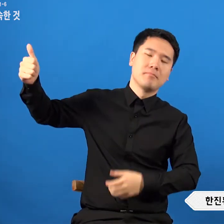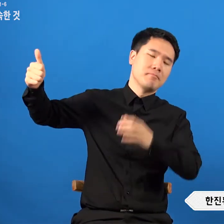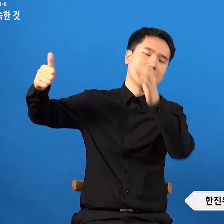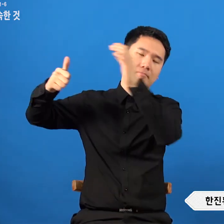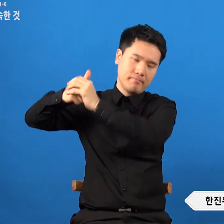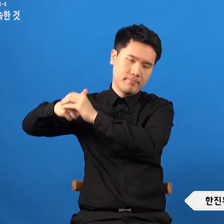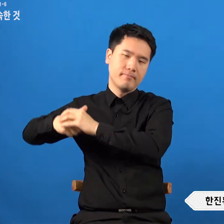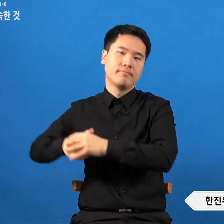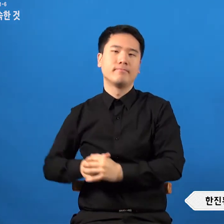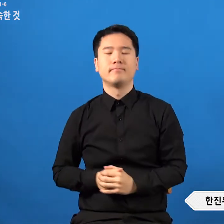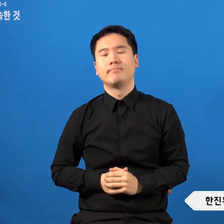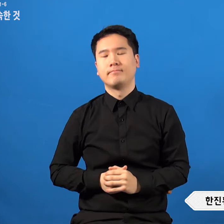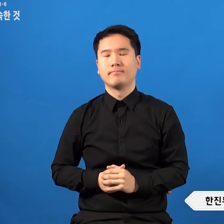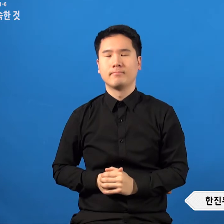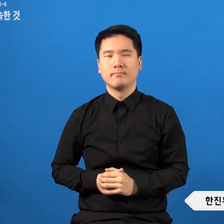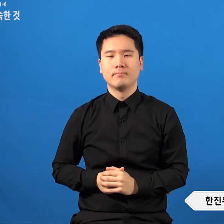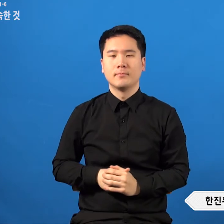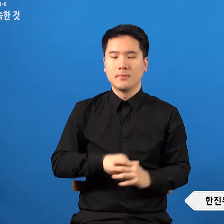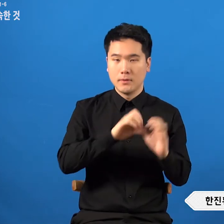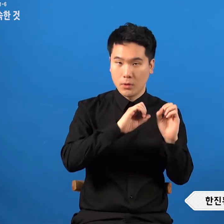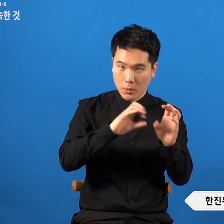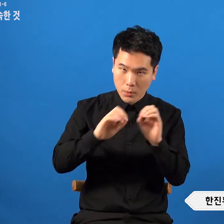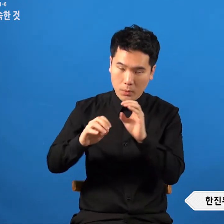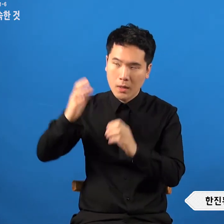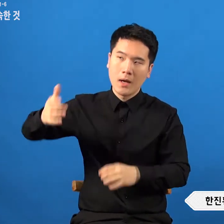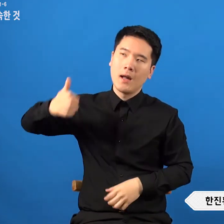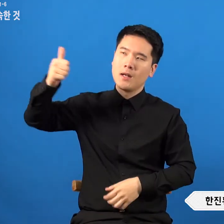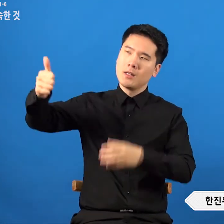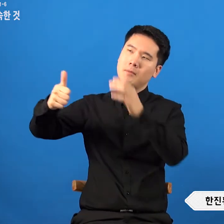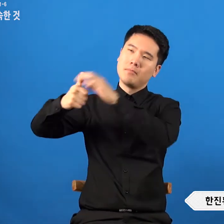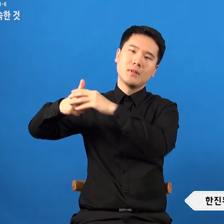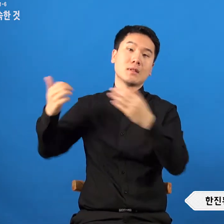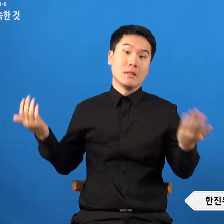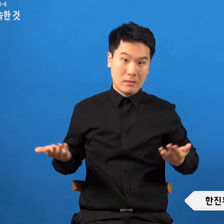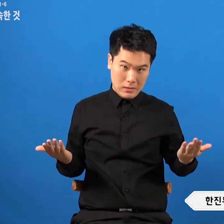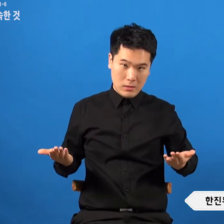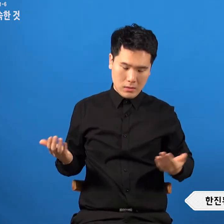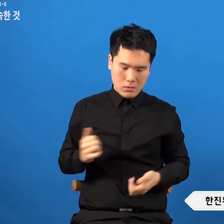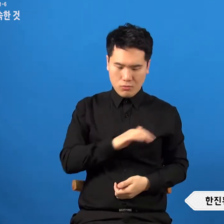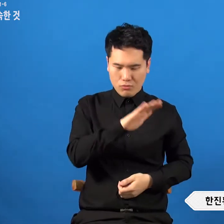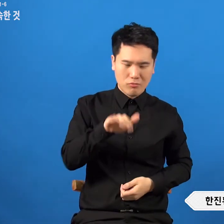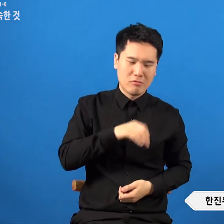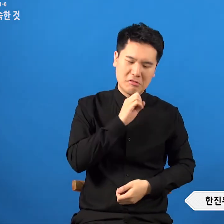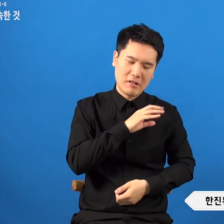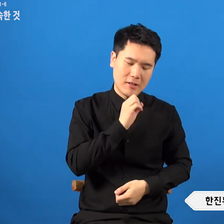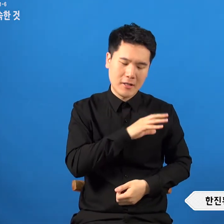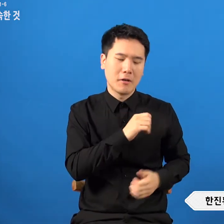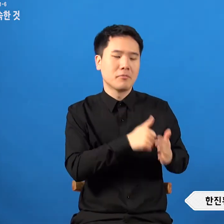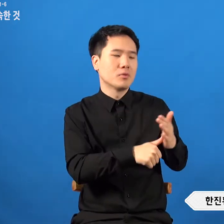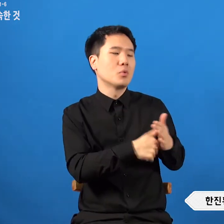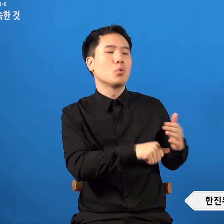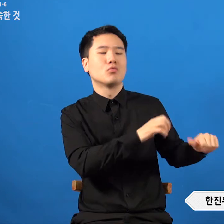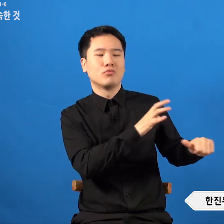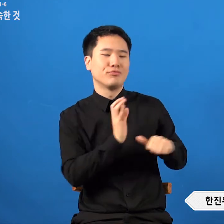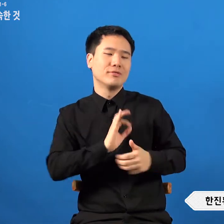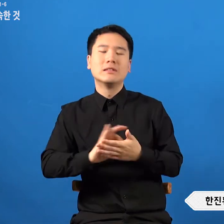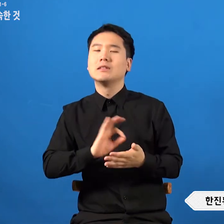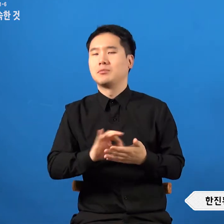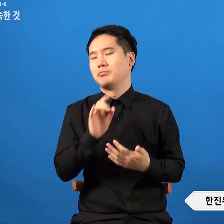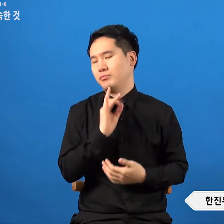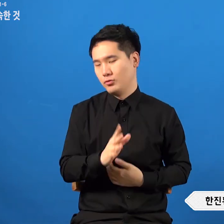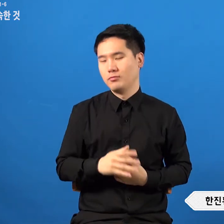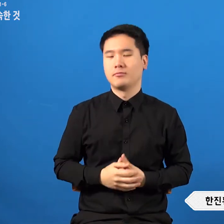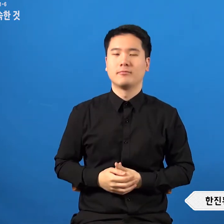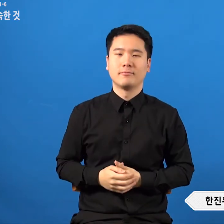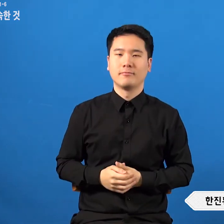하나님께 맡겨드려야 합니다. 선교는 하나님이 하시는 일이고 우리는 그저 도구로 쓰임 받는